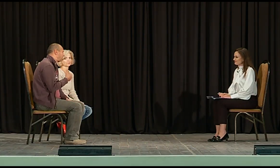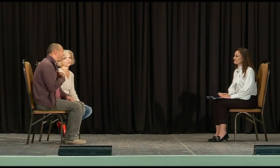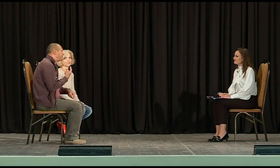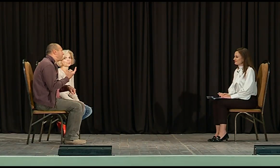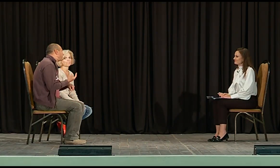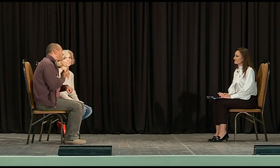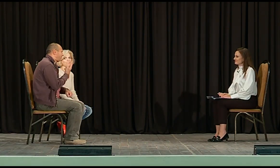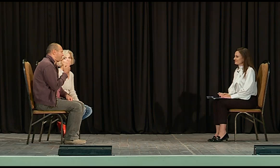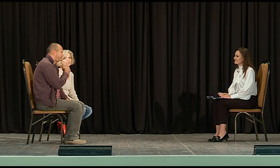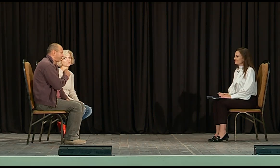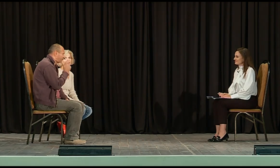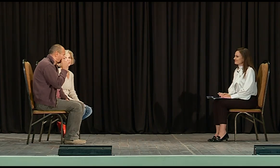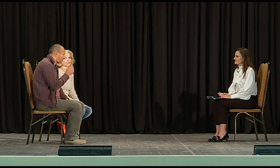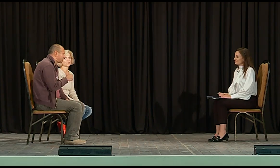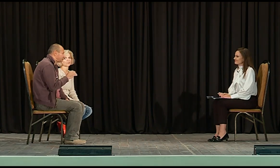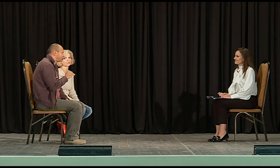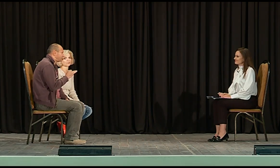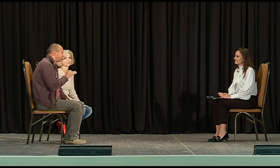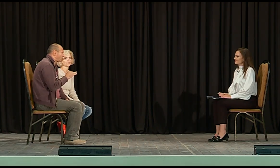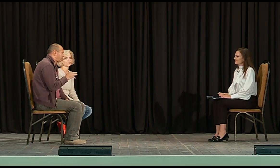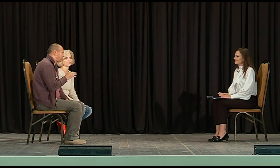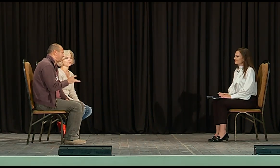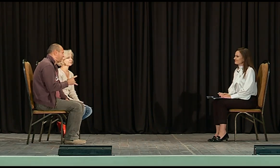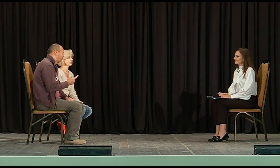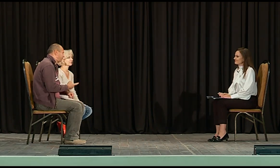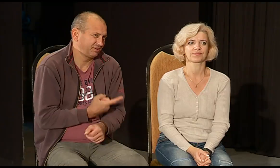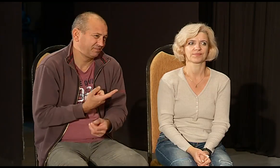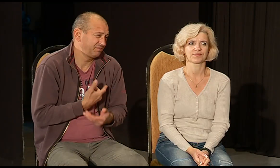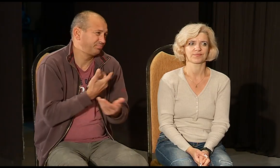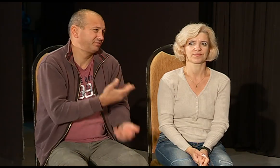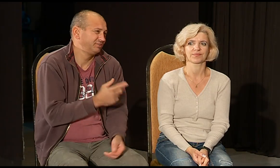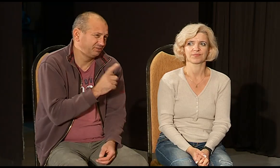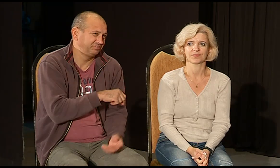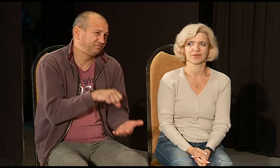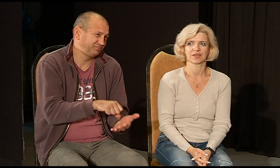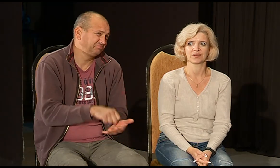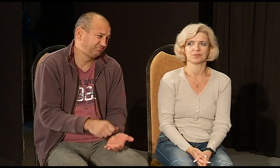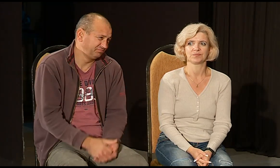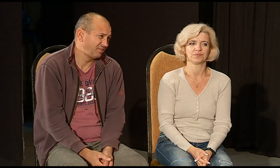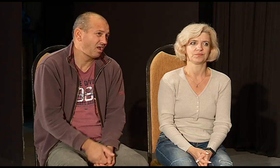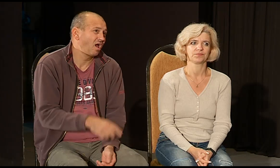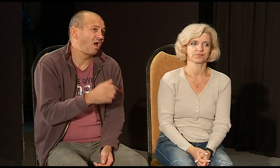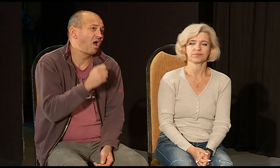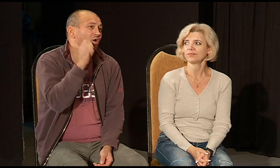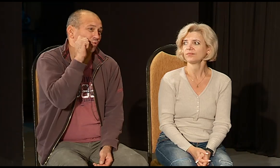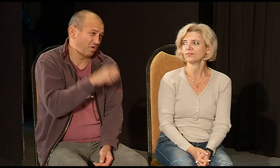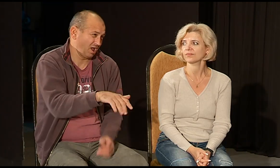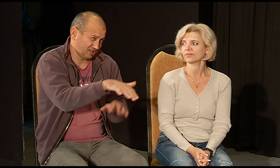fost odată la Jitomir, la Ucraina. A fost foarte multă lumea în sală și am înțeles că le-a